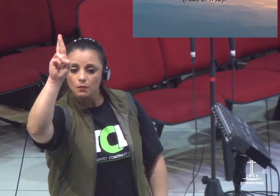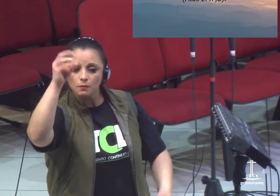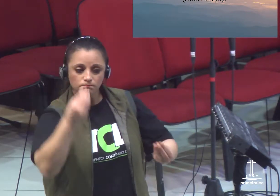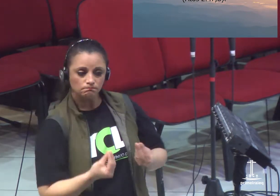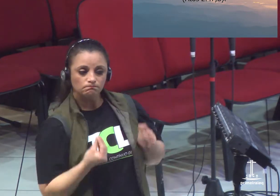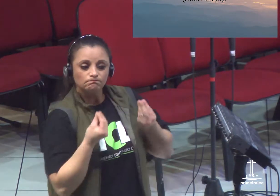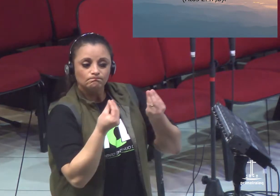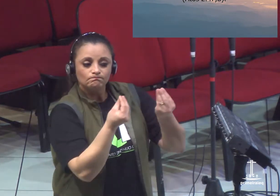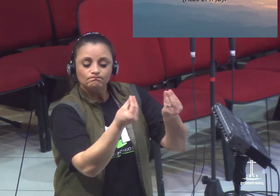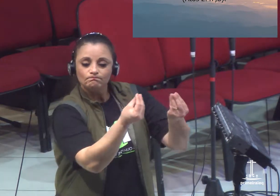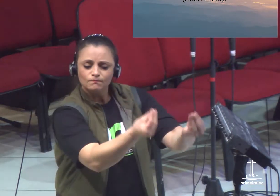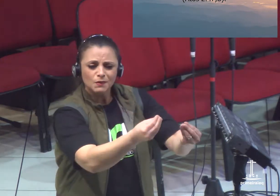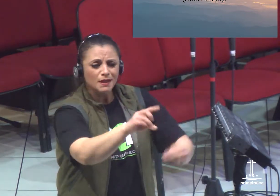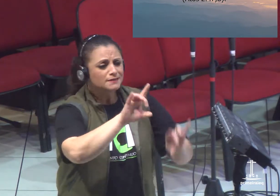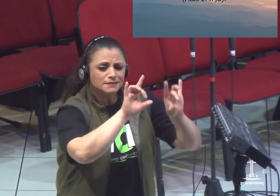Acrescentava